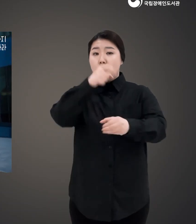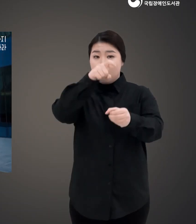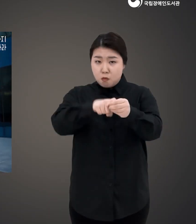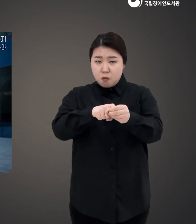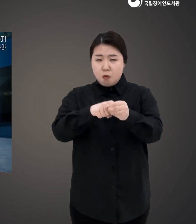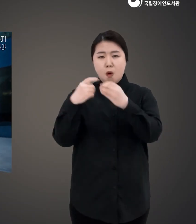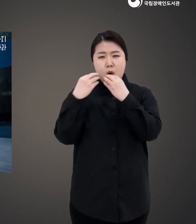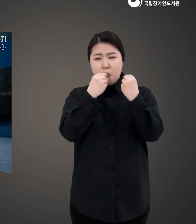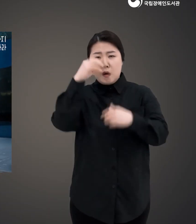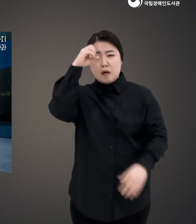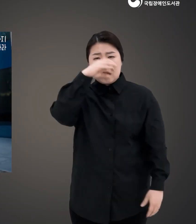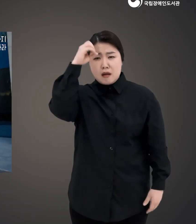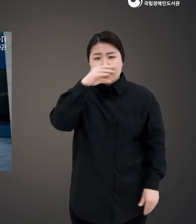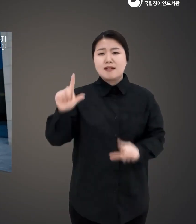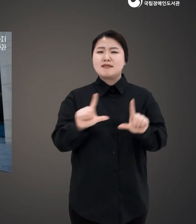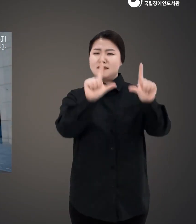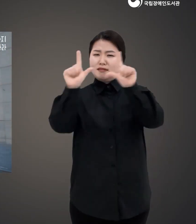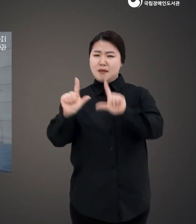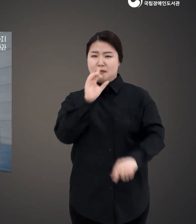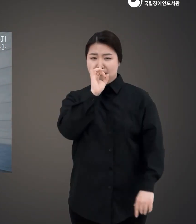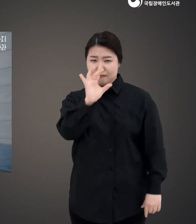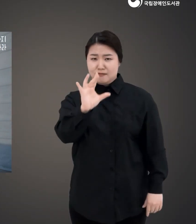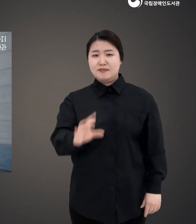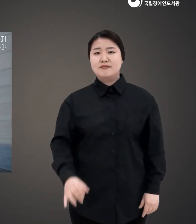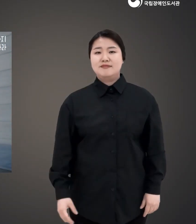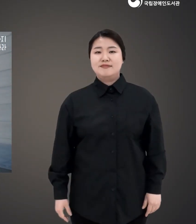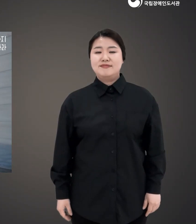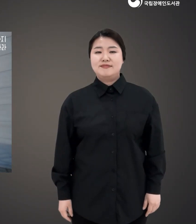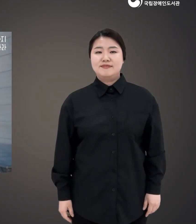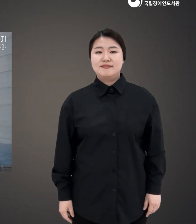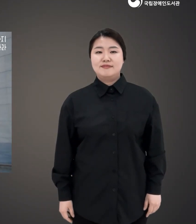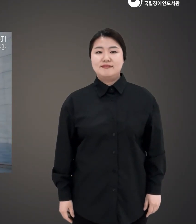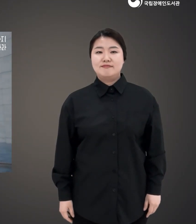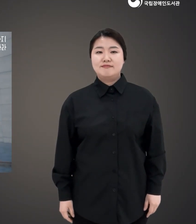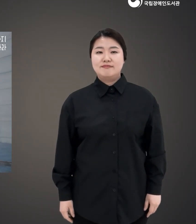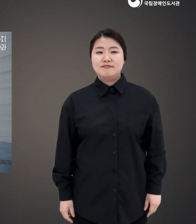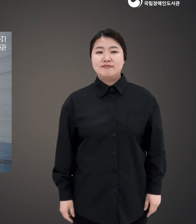성공하기 위해서는 무작정 살아서는 안 된다.